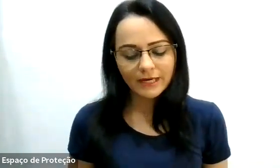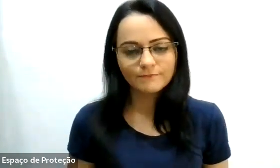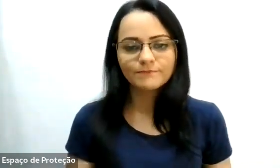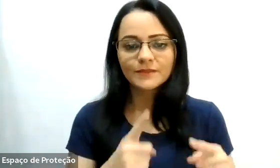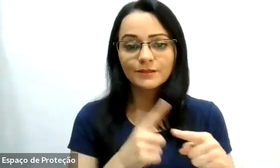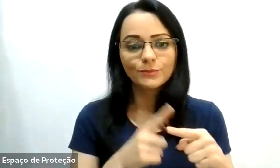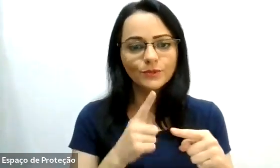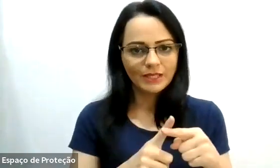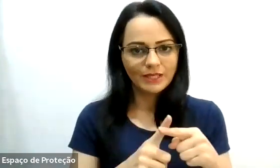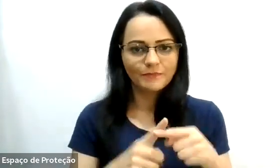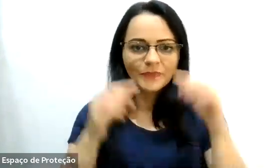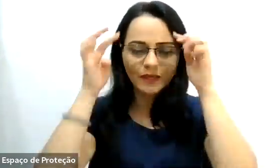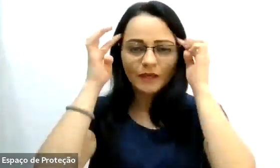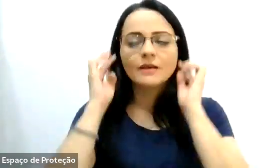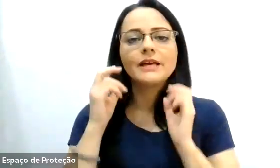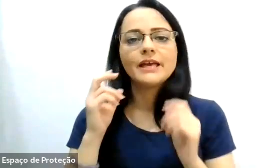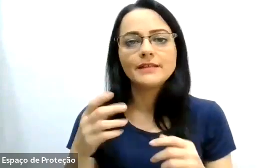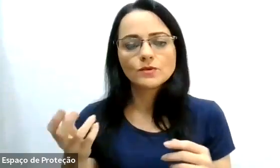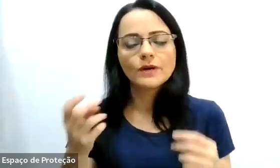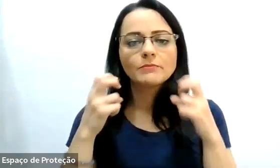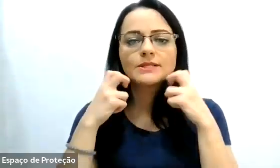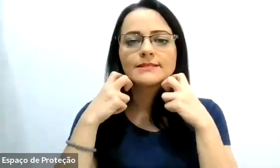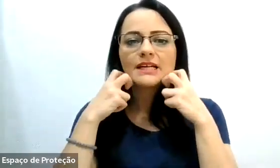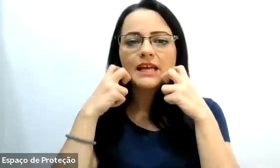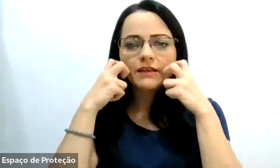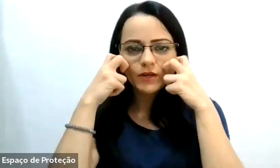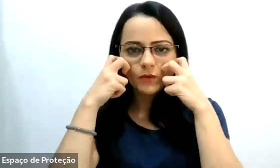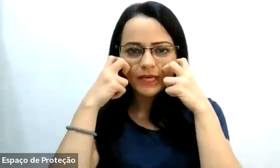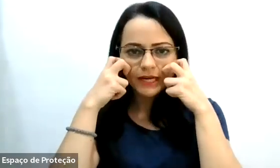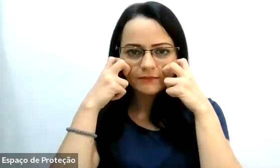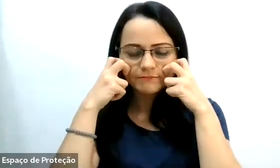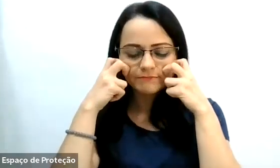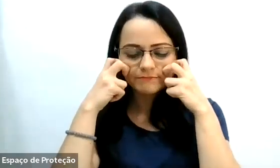desonrar. Por quê? Desonrar pode ser envergonhar,